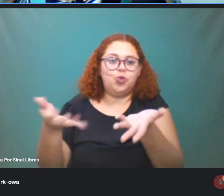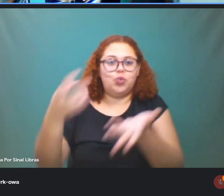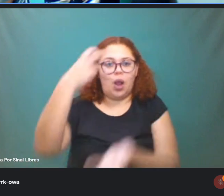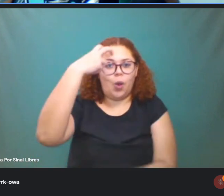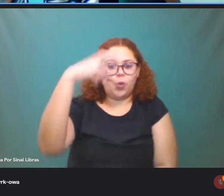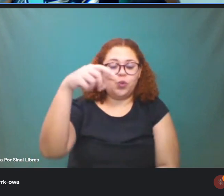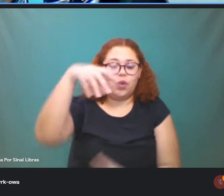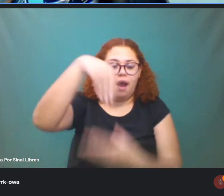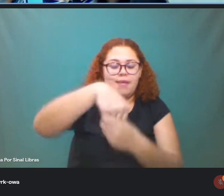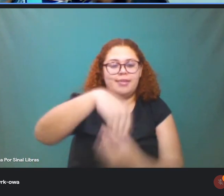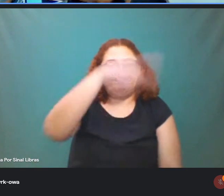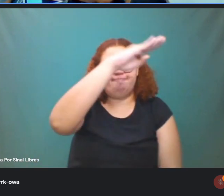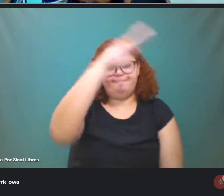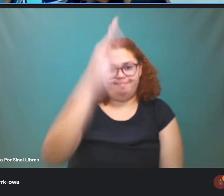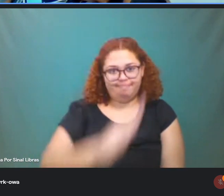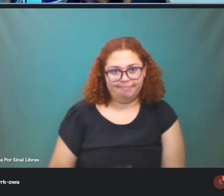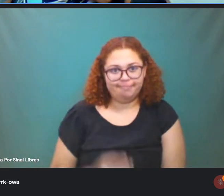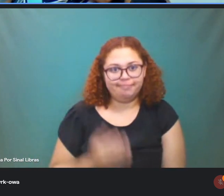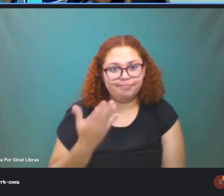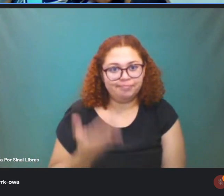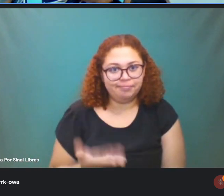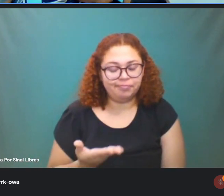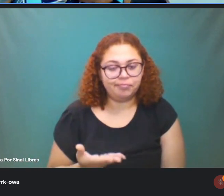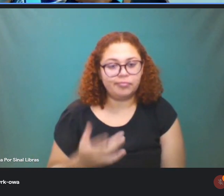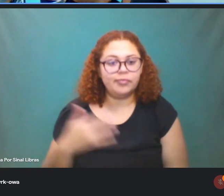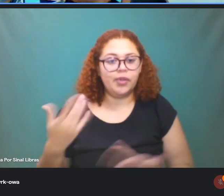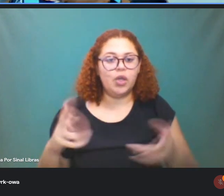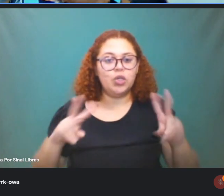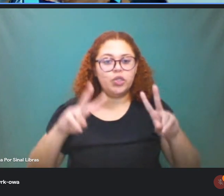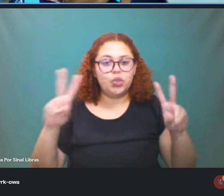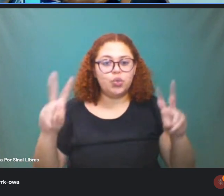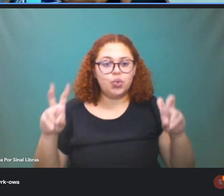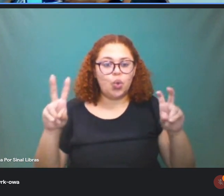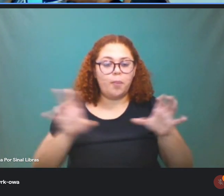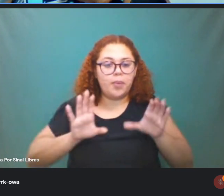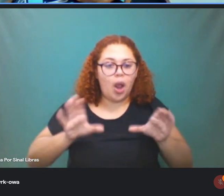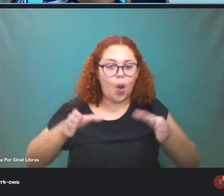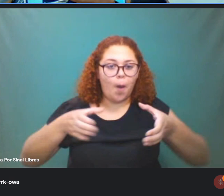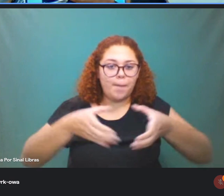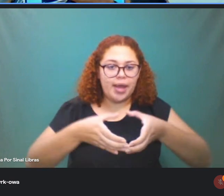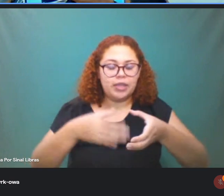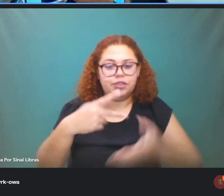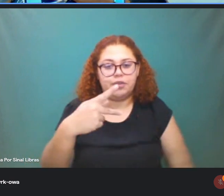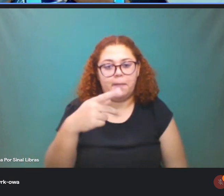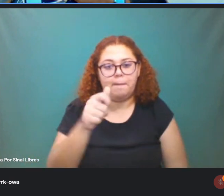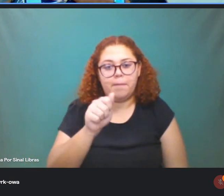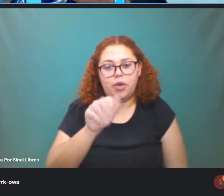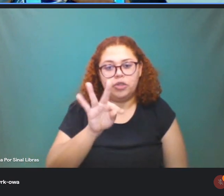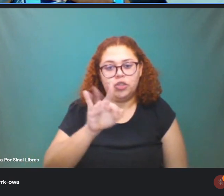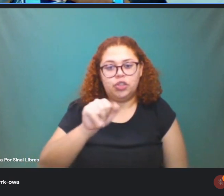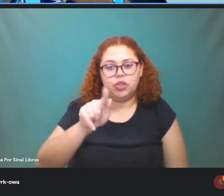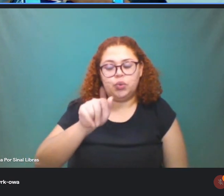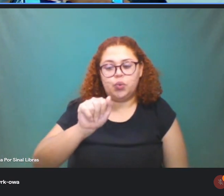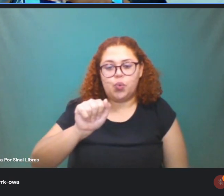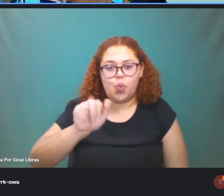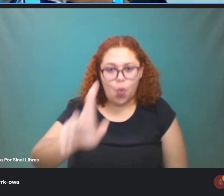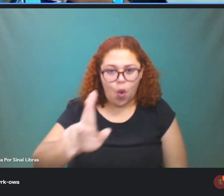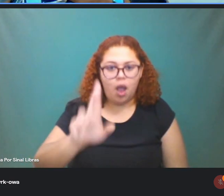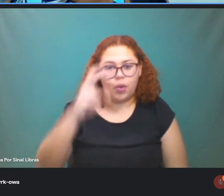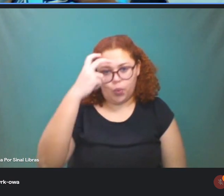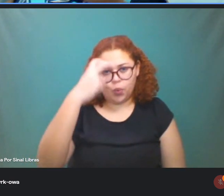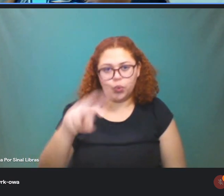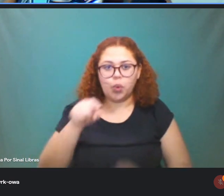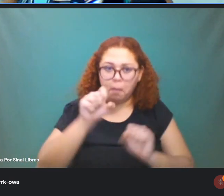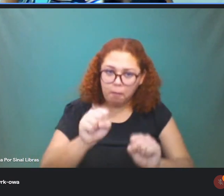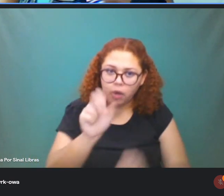possível. E em relação à Cooperativa Potiguar de Cultura, você pode usar o CNPJ da cooperativa,